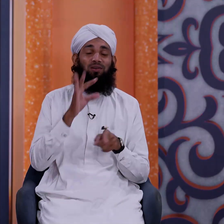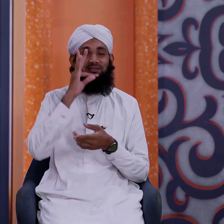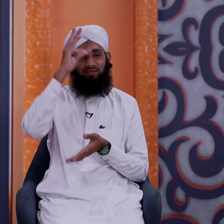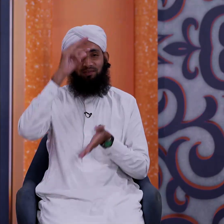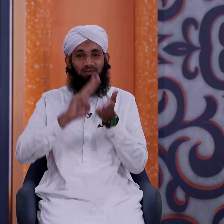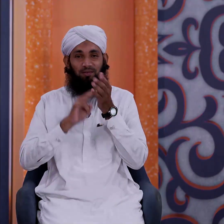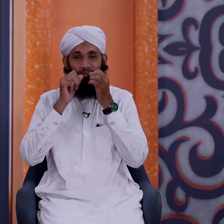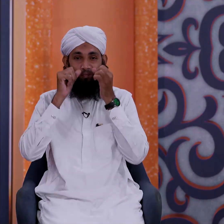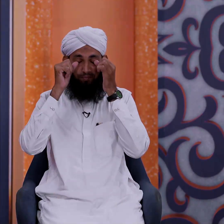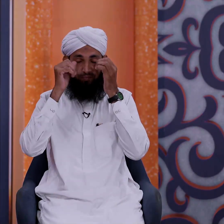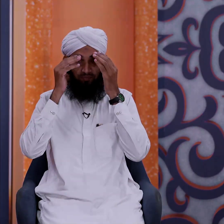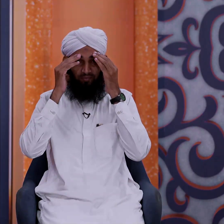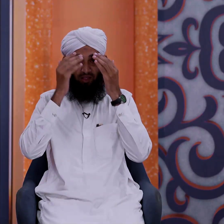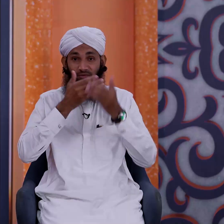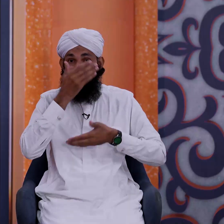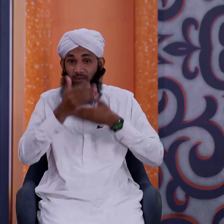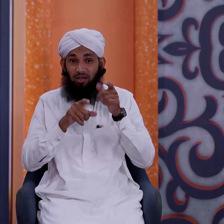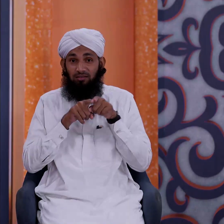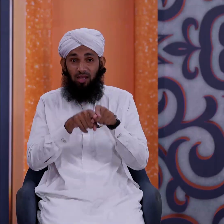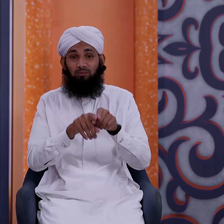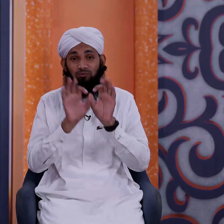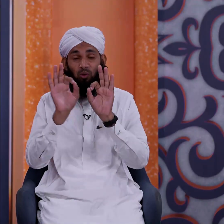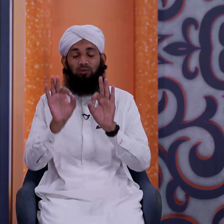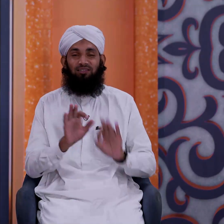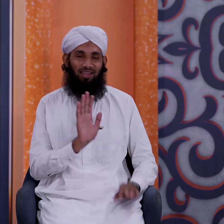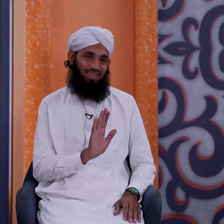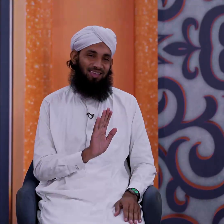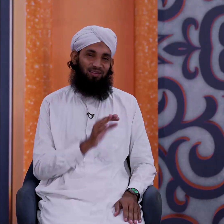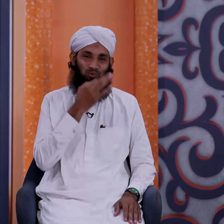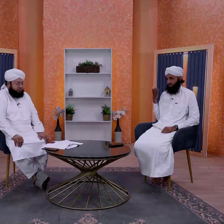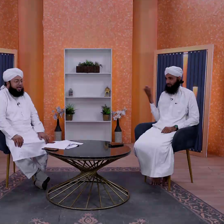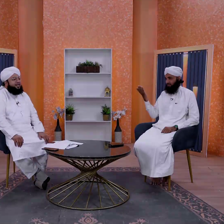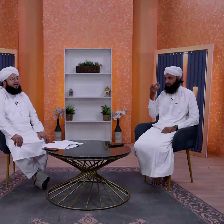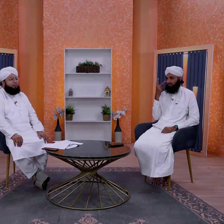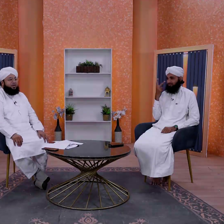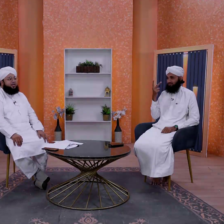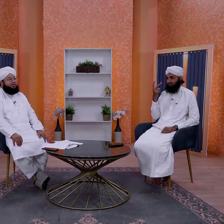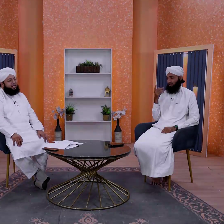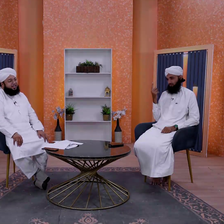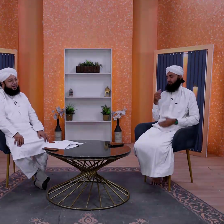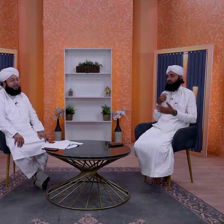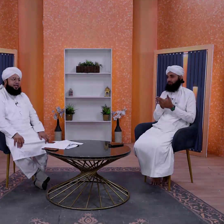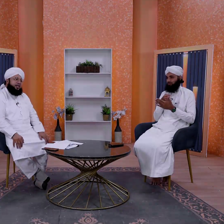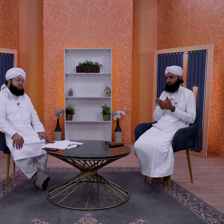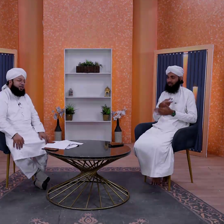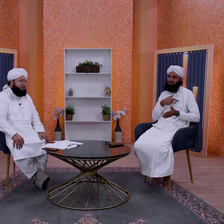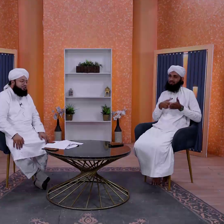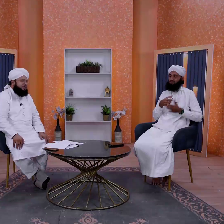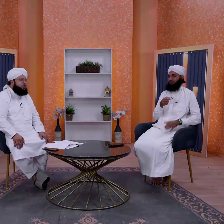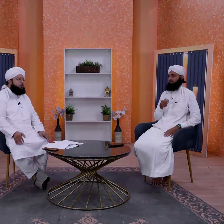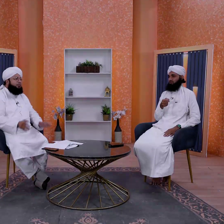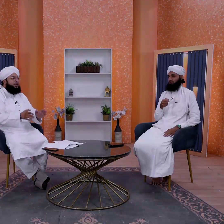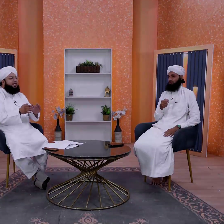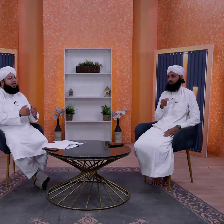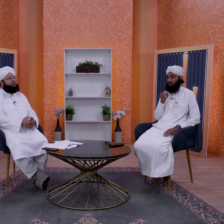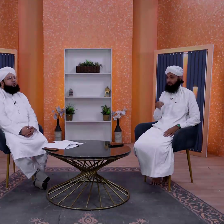سنت قولی ہے. سبحان اللہ. پیارے اسلامی بھائیو اور مدنی چینل کے ناظرین, آئیں ہم بھی یہ نیت کر لیتے ہیں کہ انشاءاللہ عز و جل